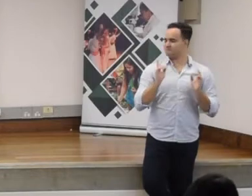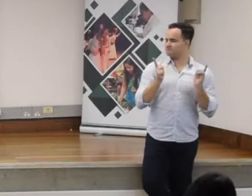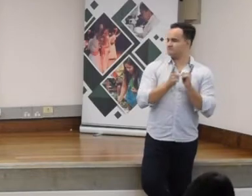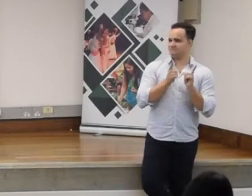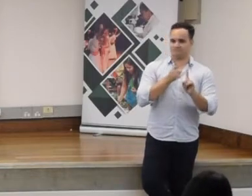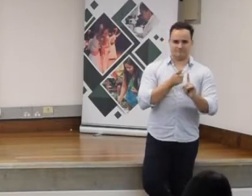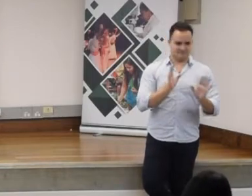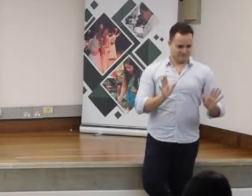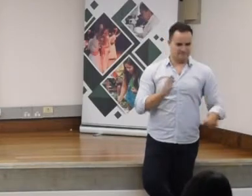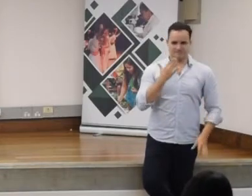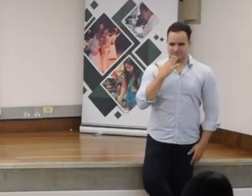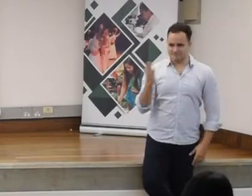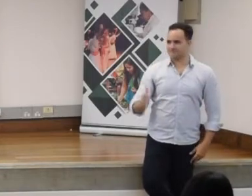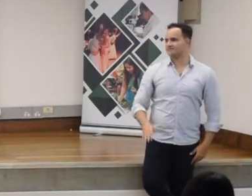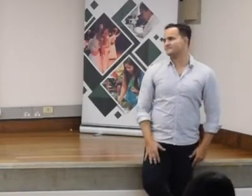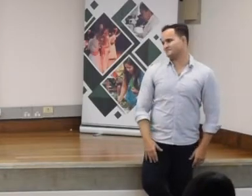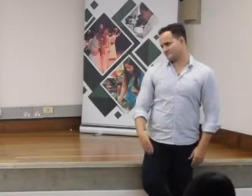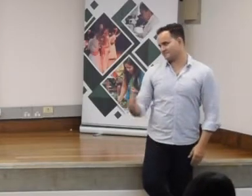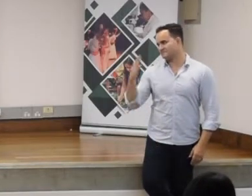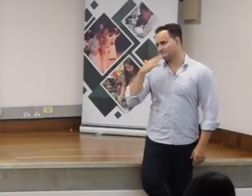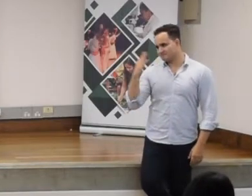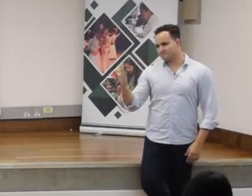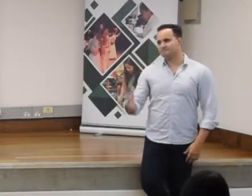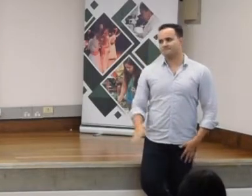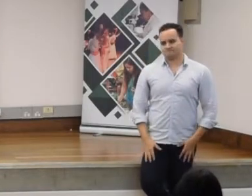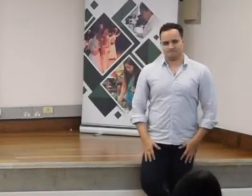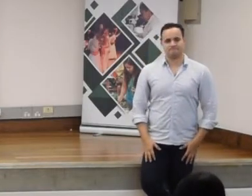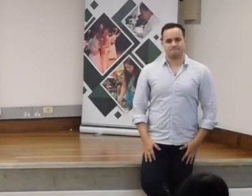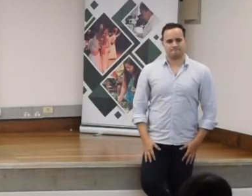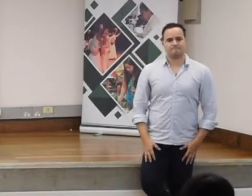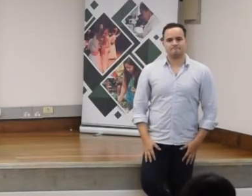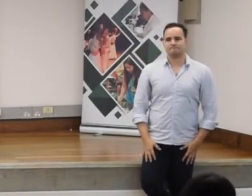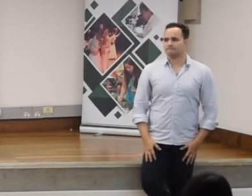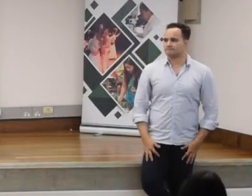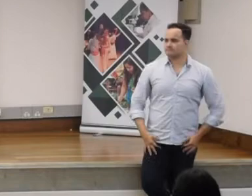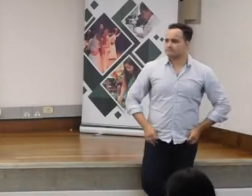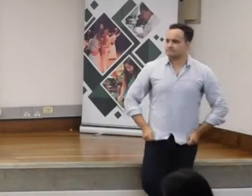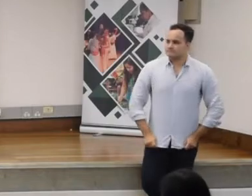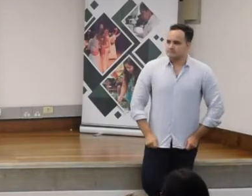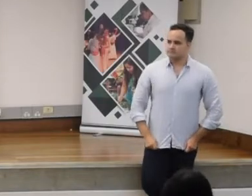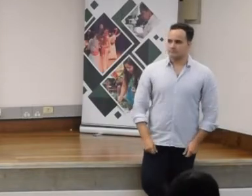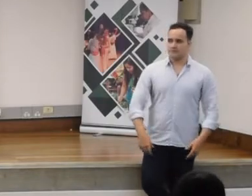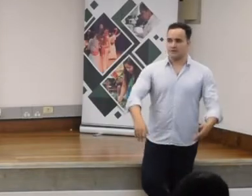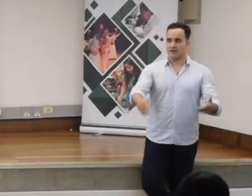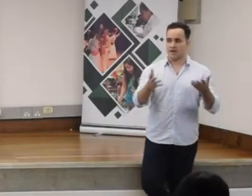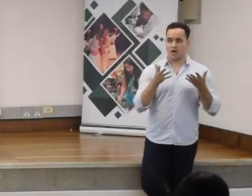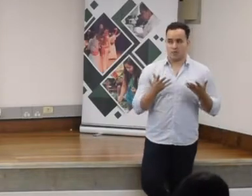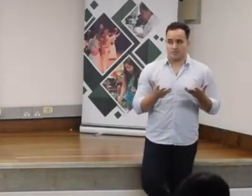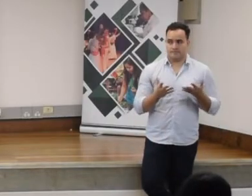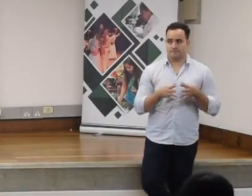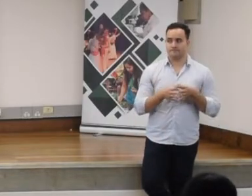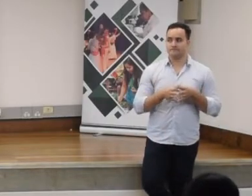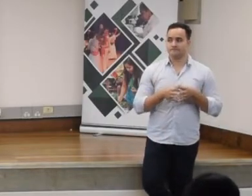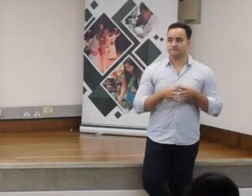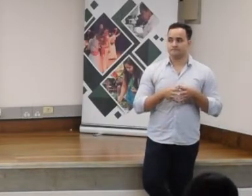gracias. Muchas gracias, Lice. Bueno, abrimos como un espacio. Recuerden que la